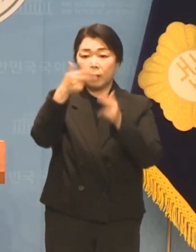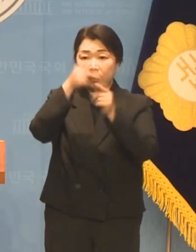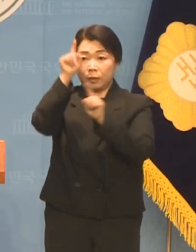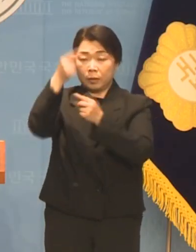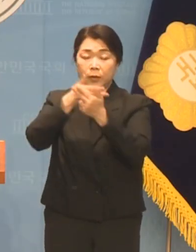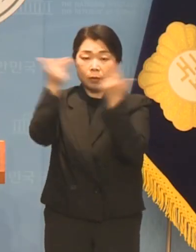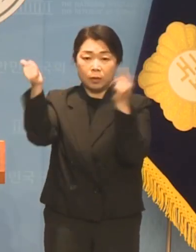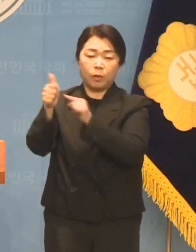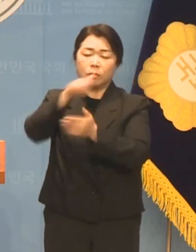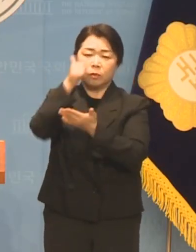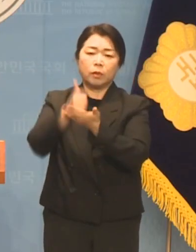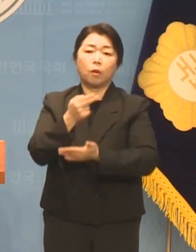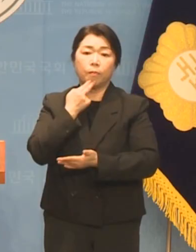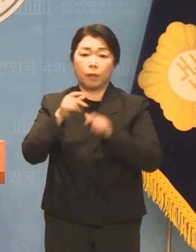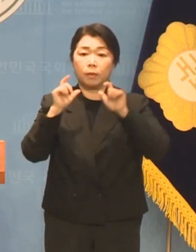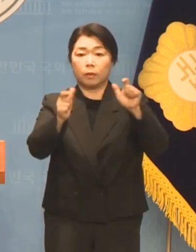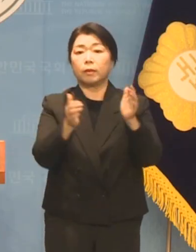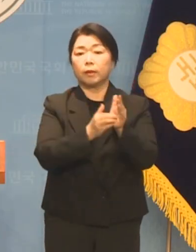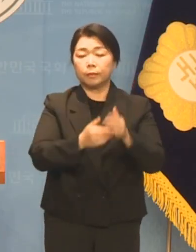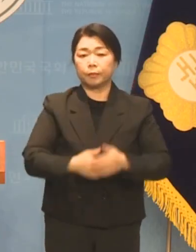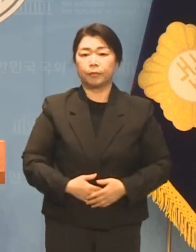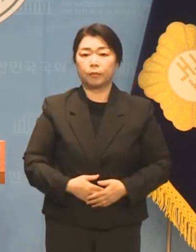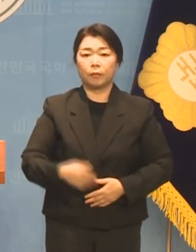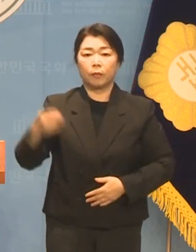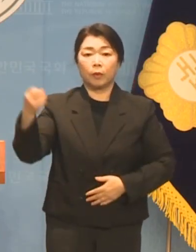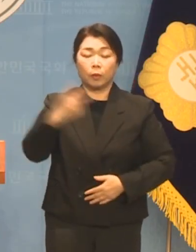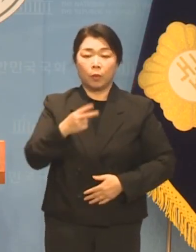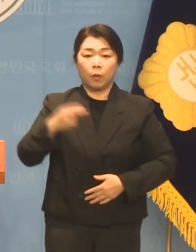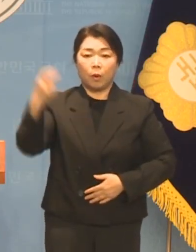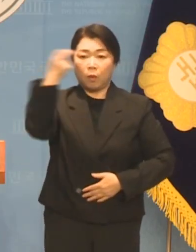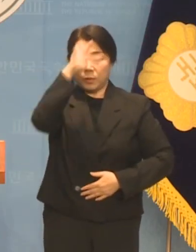위반을 낱낱이 지적했습니다.